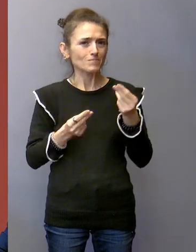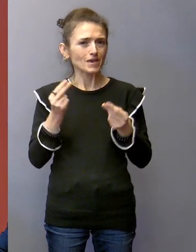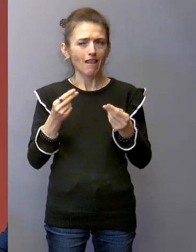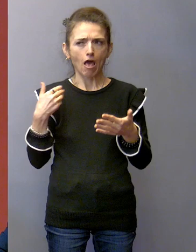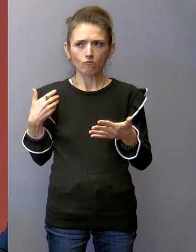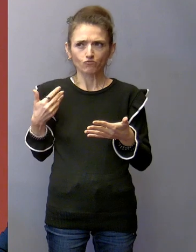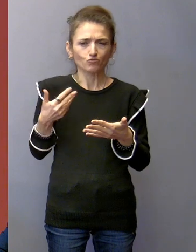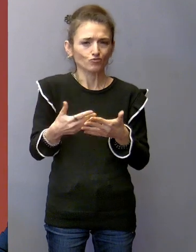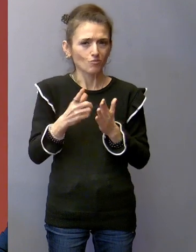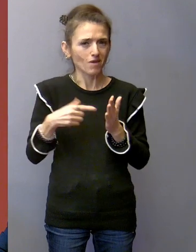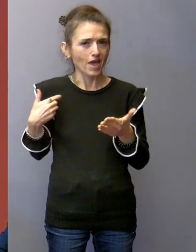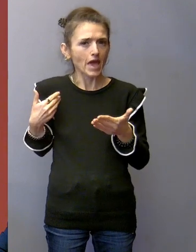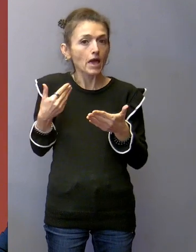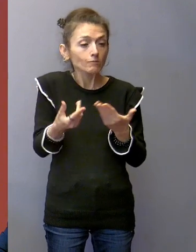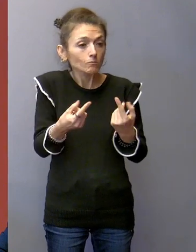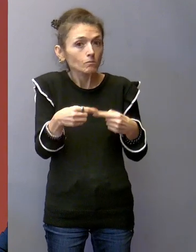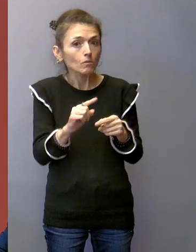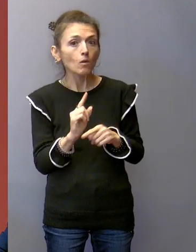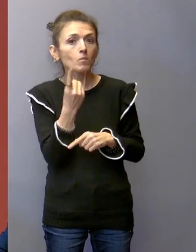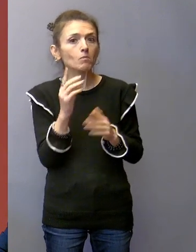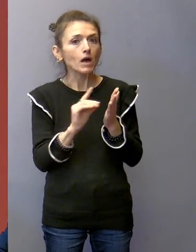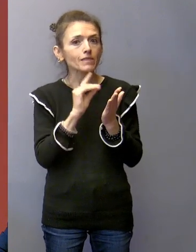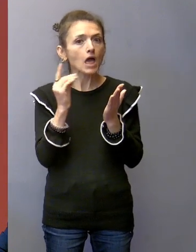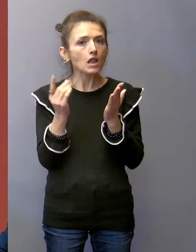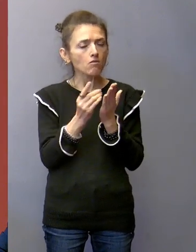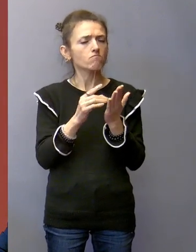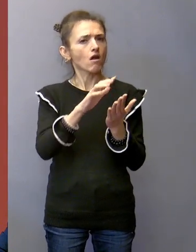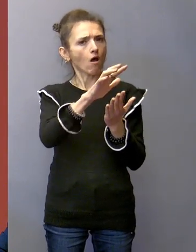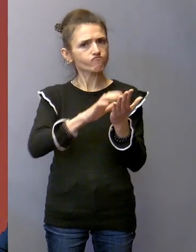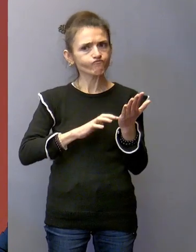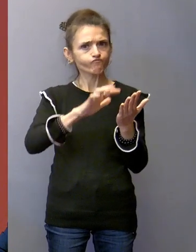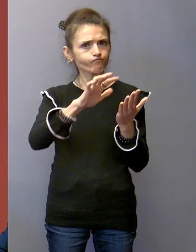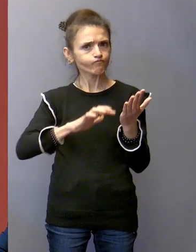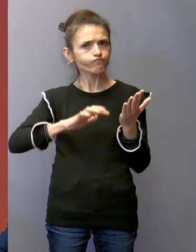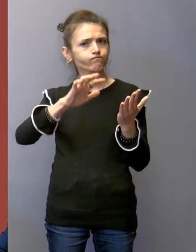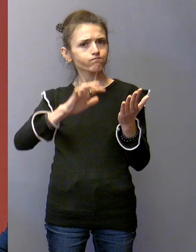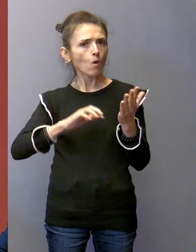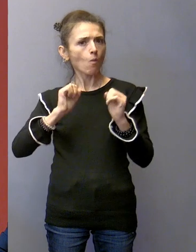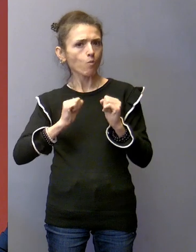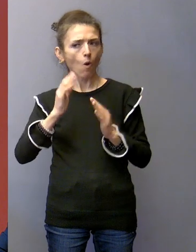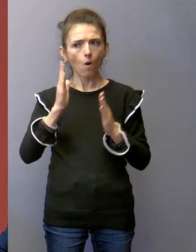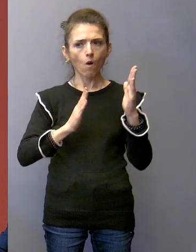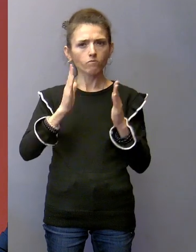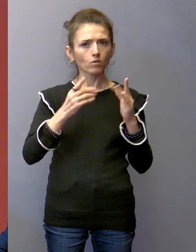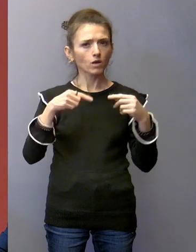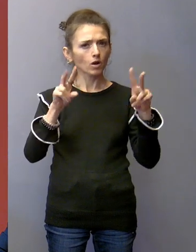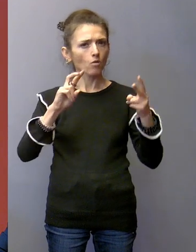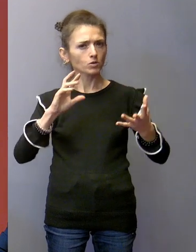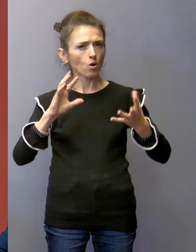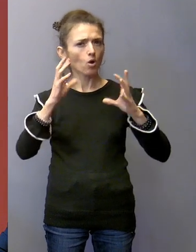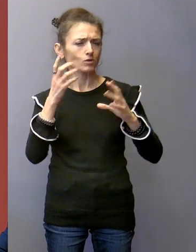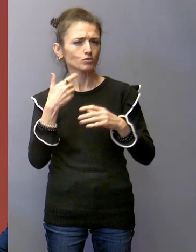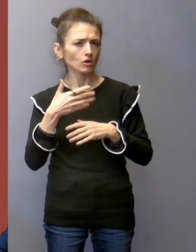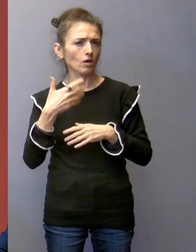Finalmente un po' più corposa dove ci possiamo confrontare su un tema complesso detto prima e non mi ripeto